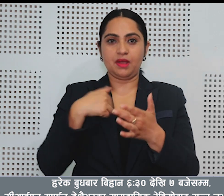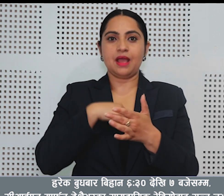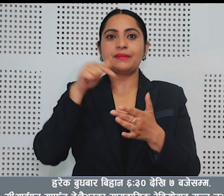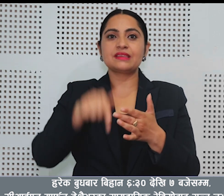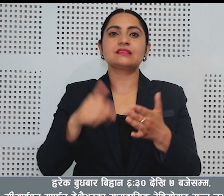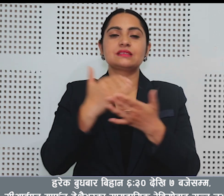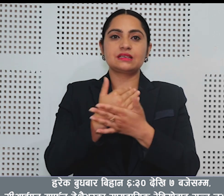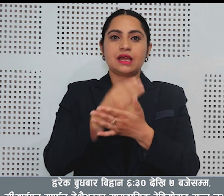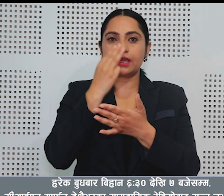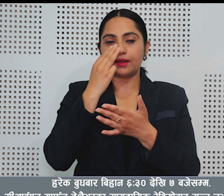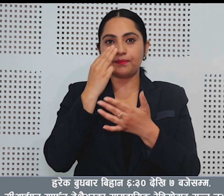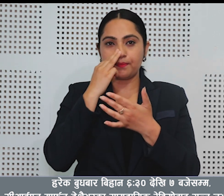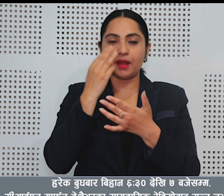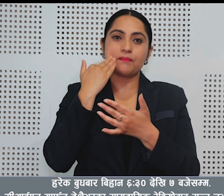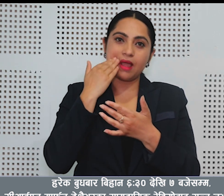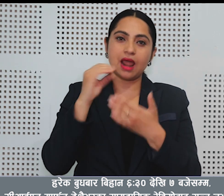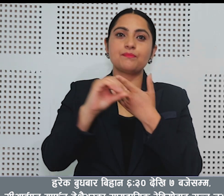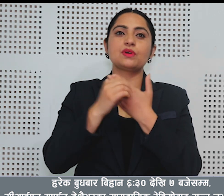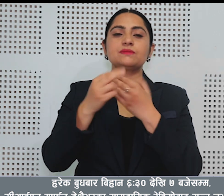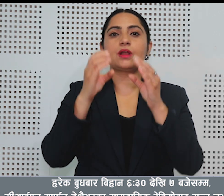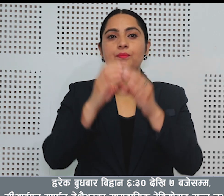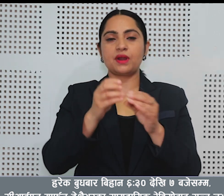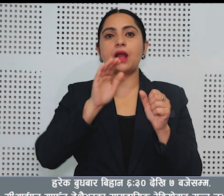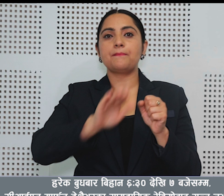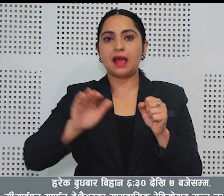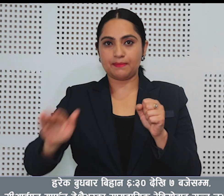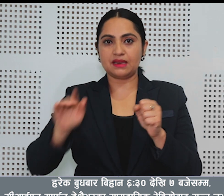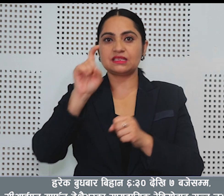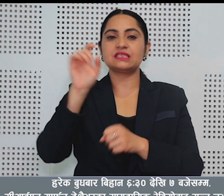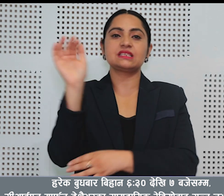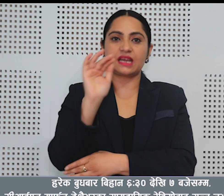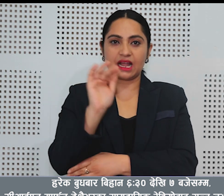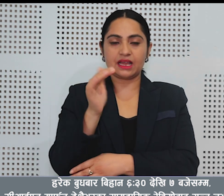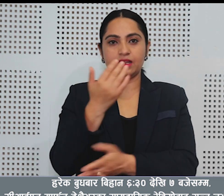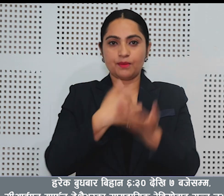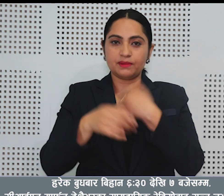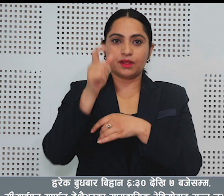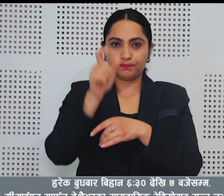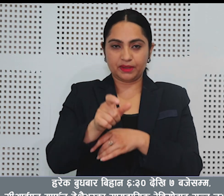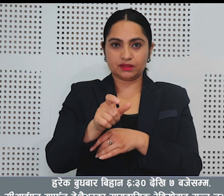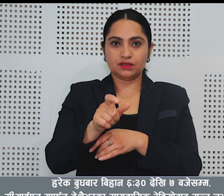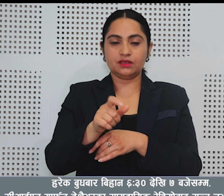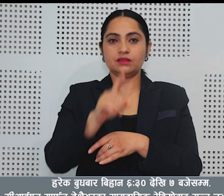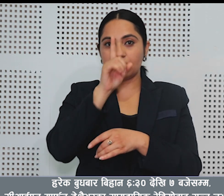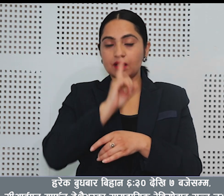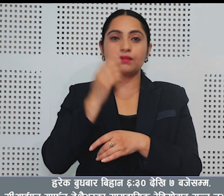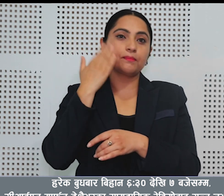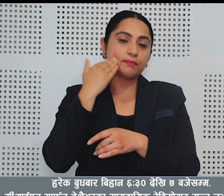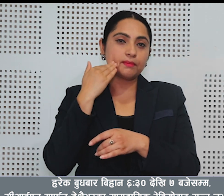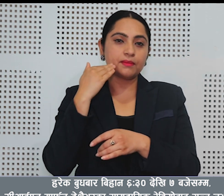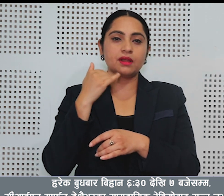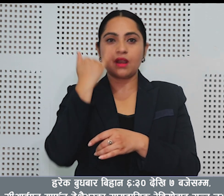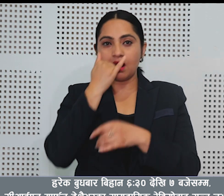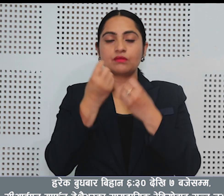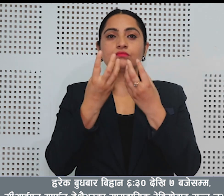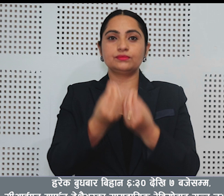हामी यस कार्यक्रममा महिला, सीमान्तकृत वर्ग, बालबालिका, ज्येष्ठ नागरिक, अपाङ्गता भएका व्यक्ति, एकल महिला,